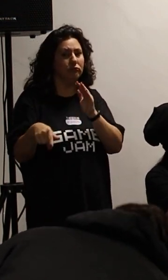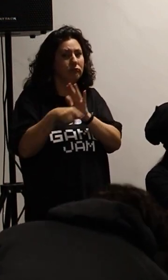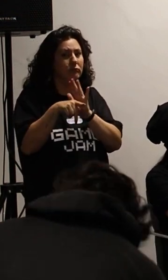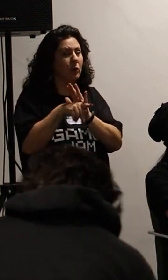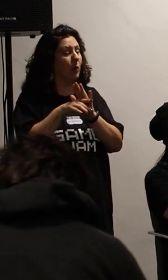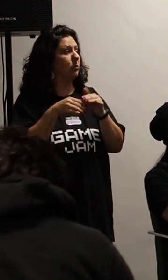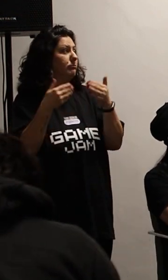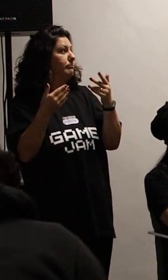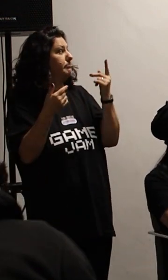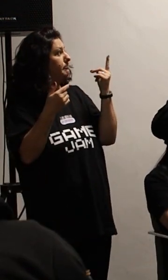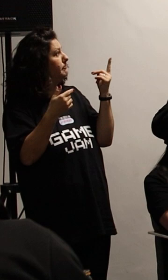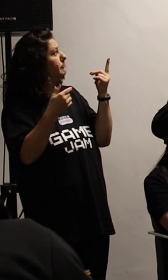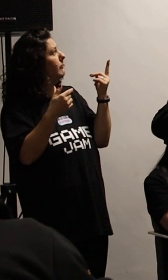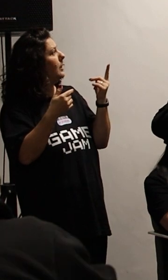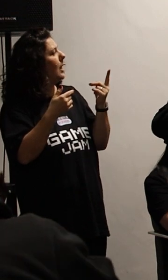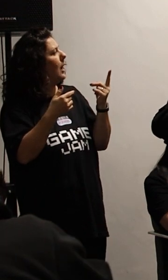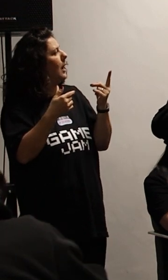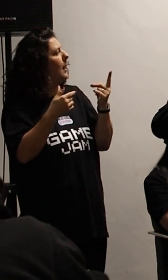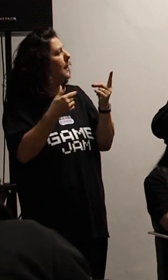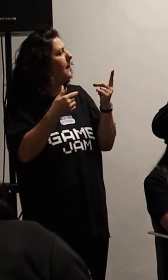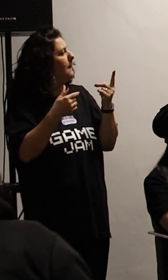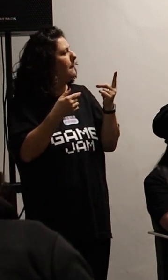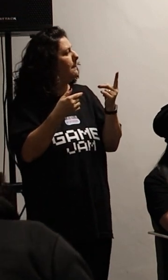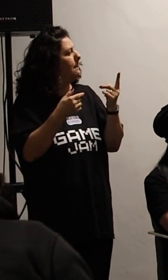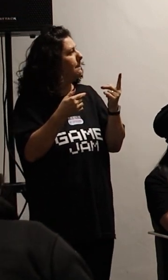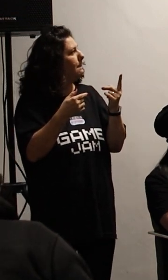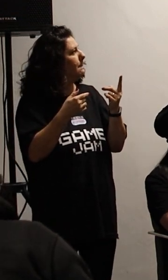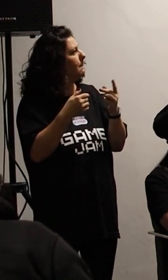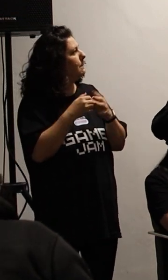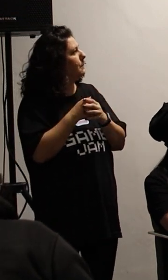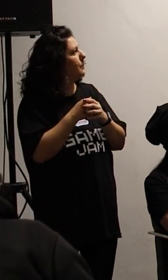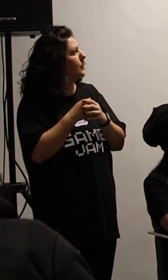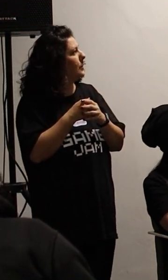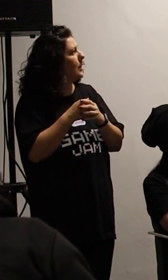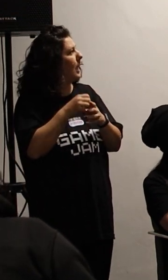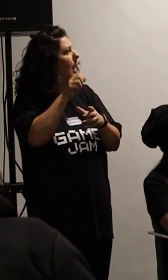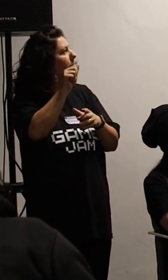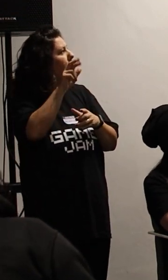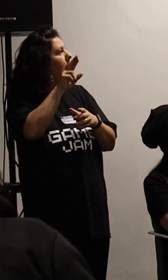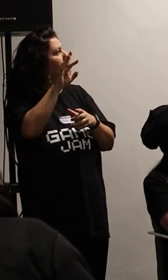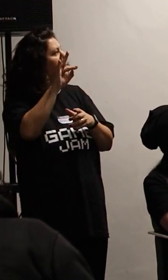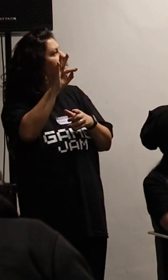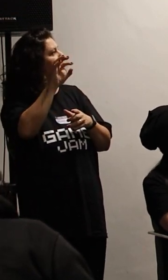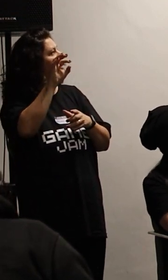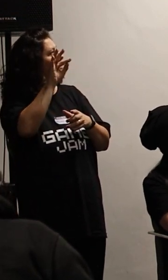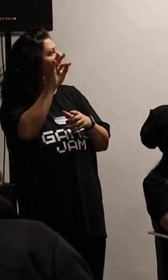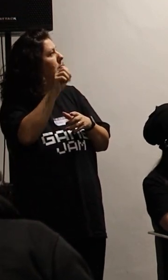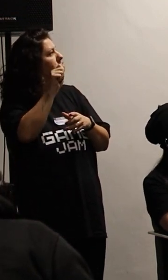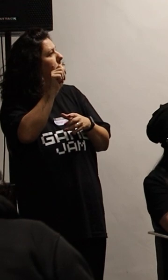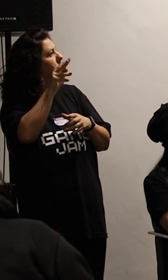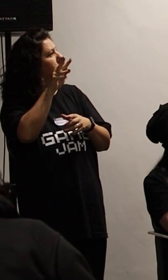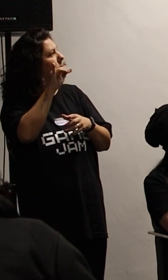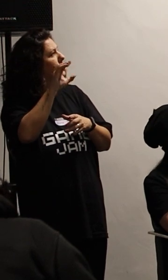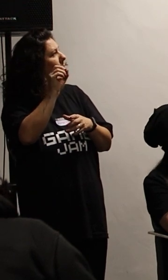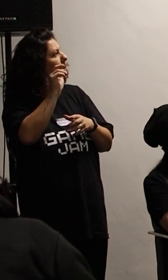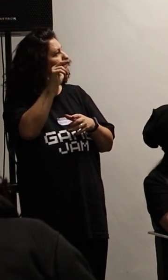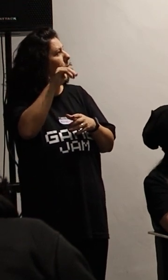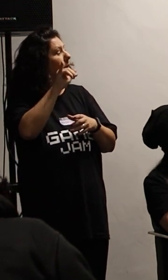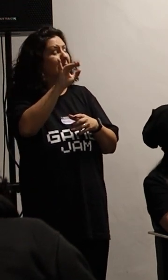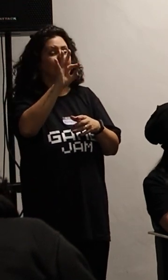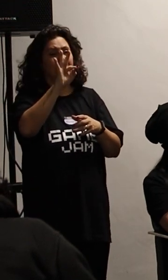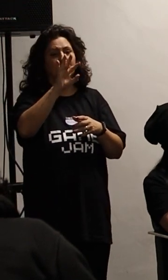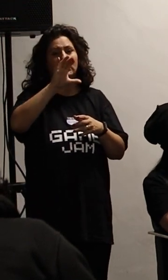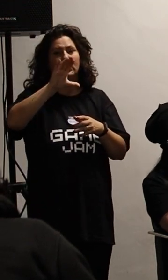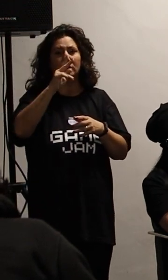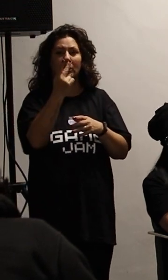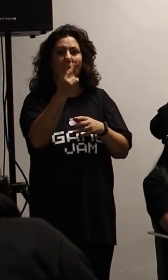Então, o itch.io, que é uma plataforma que a gente coloca os jogos, ele é um ótimo portfólio. E, para quem é artista, geralmente